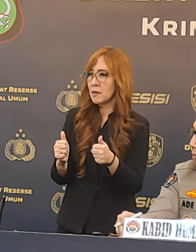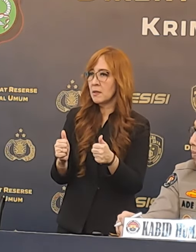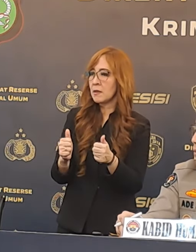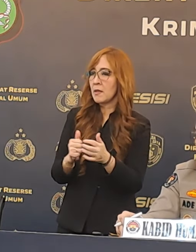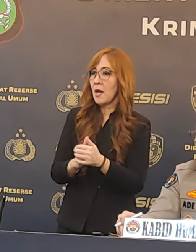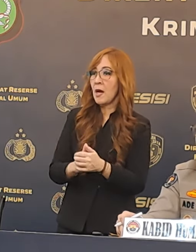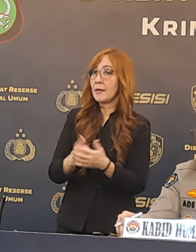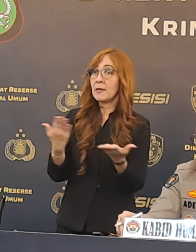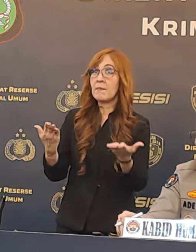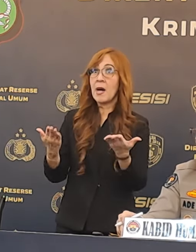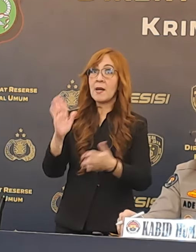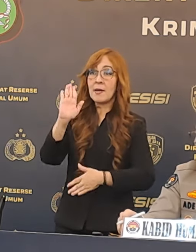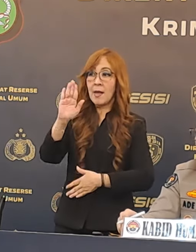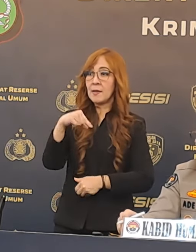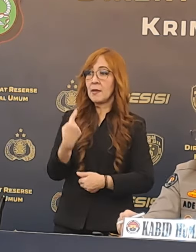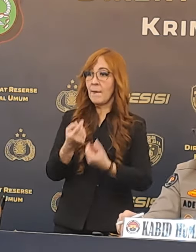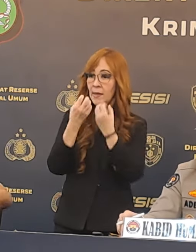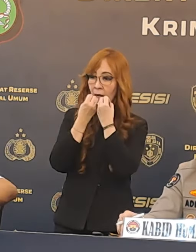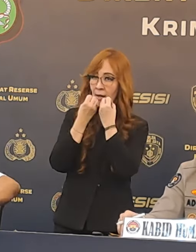nanti akan kita sampaikan.